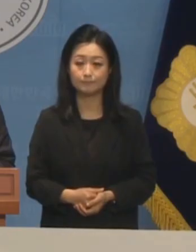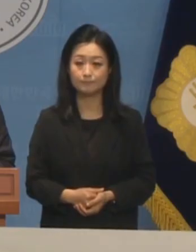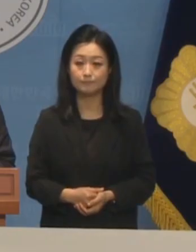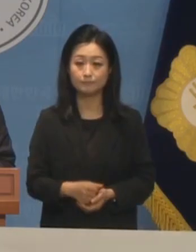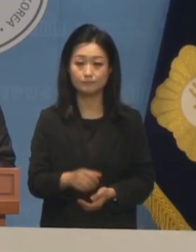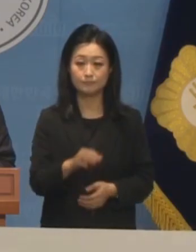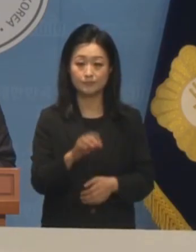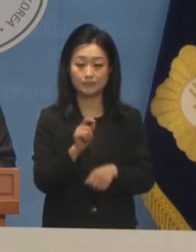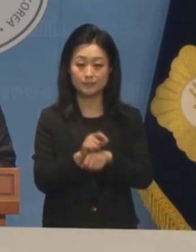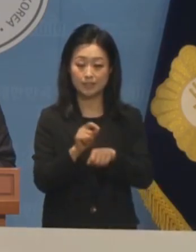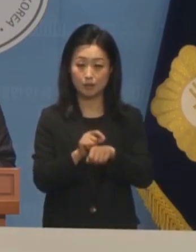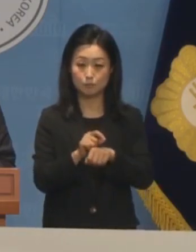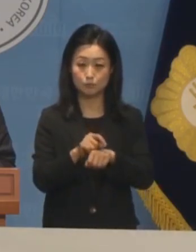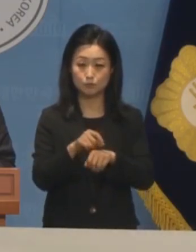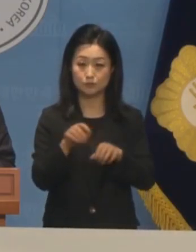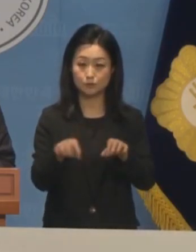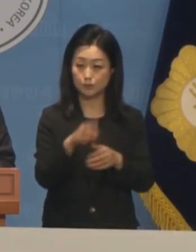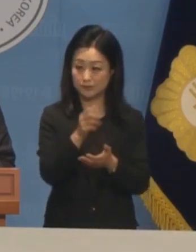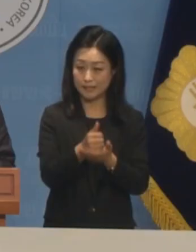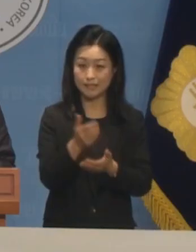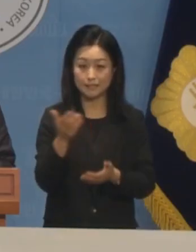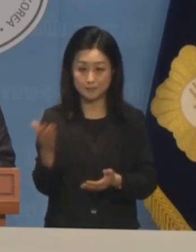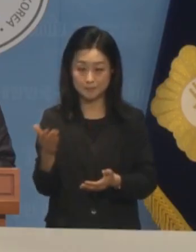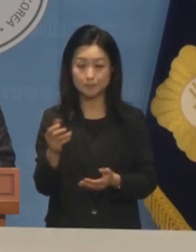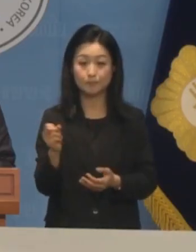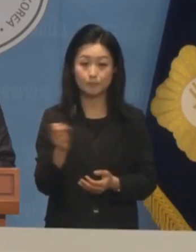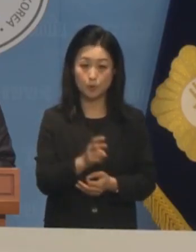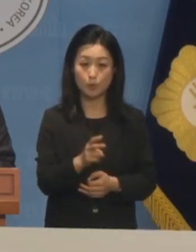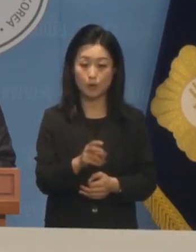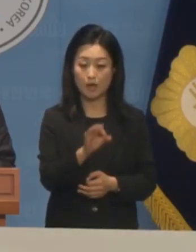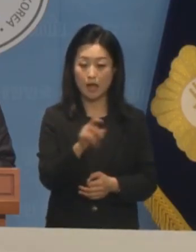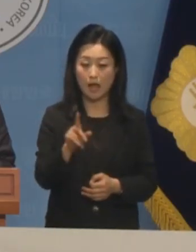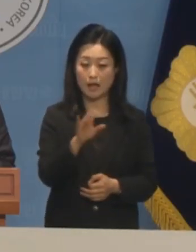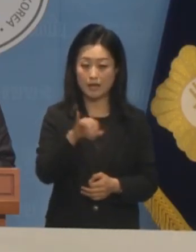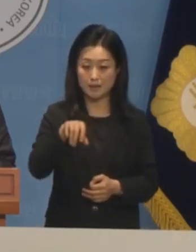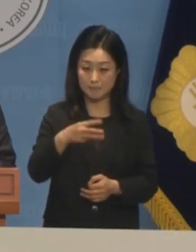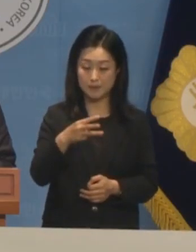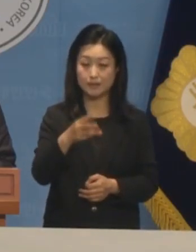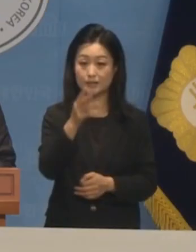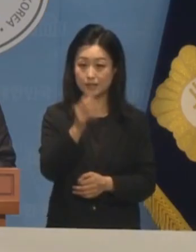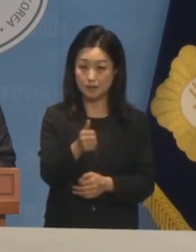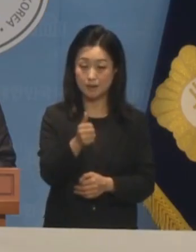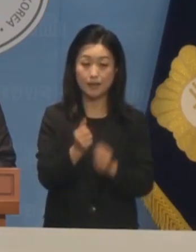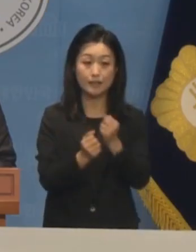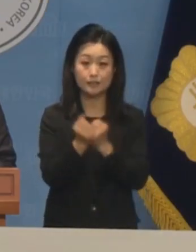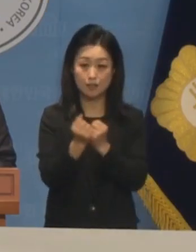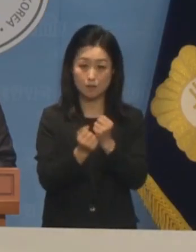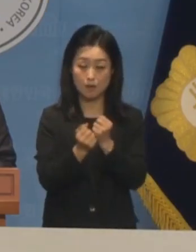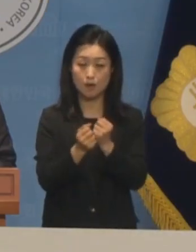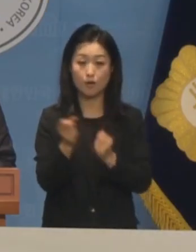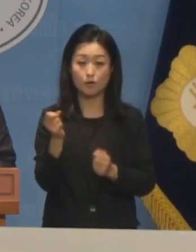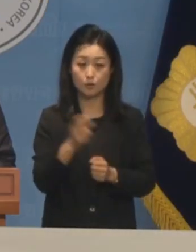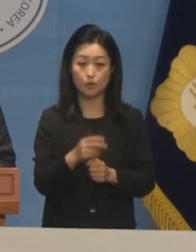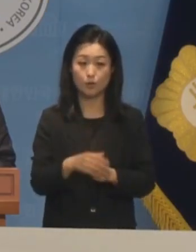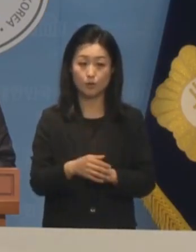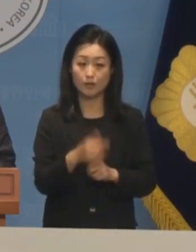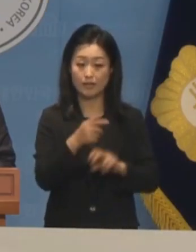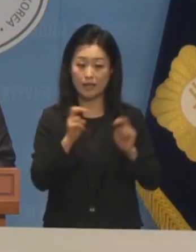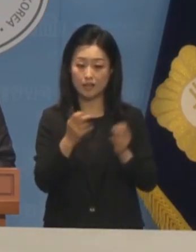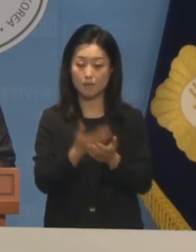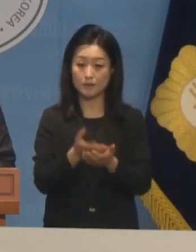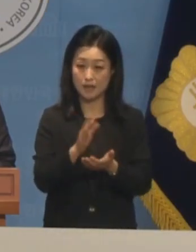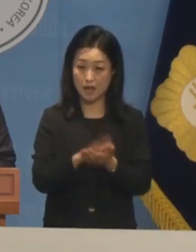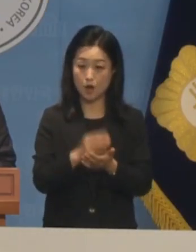오주섭 사무처장님의 취지 발언, 아이밀 김혜용 대표님의 내용 설명, 경실련 재벌개혁위원장이신